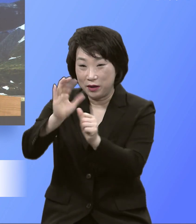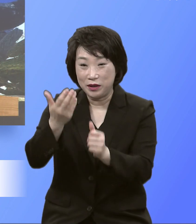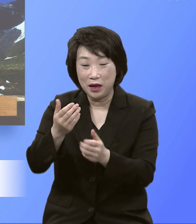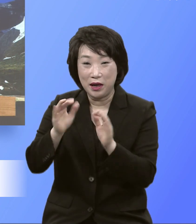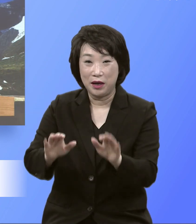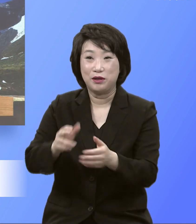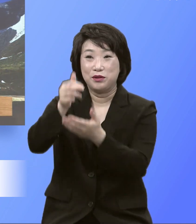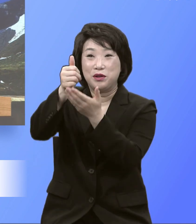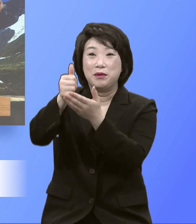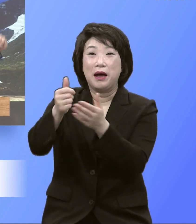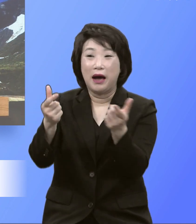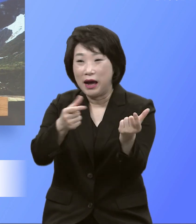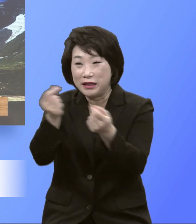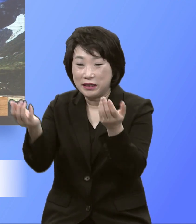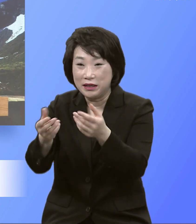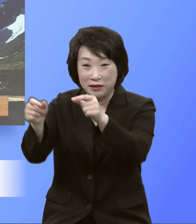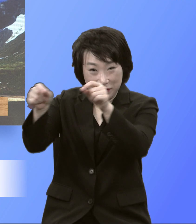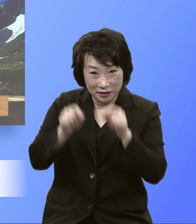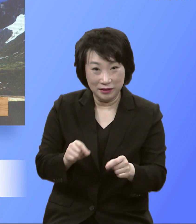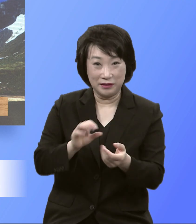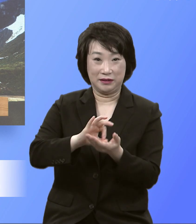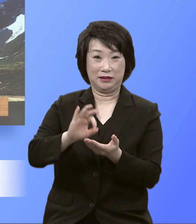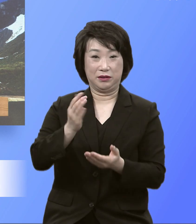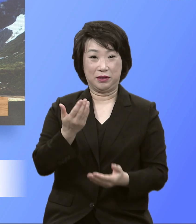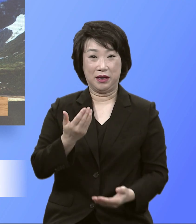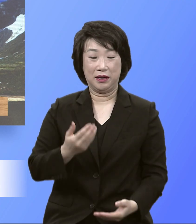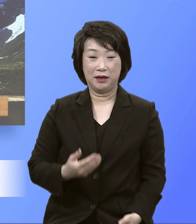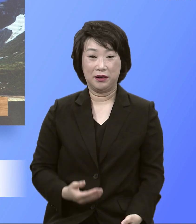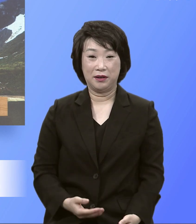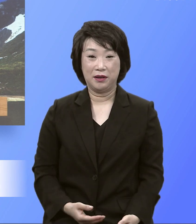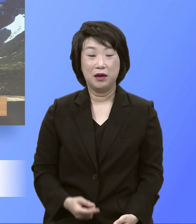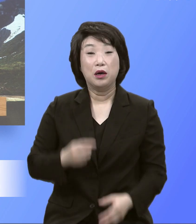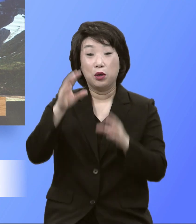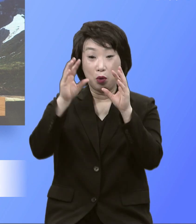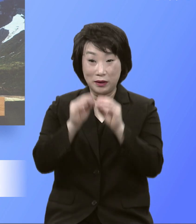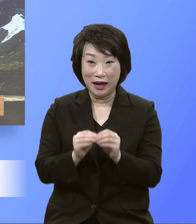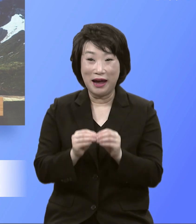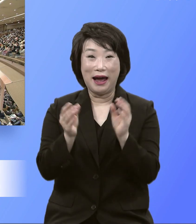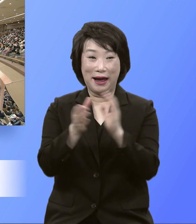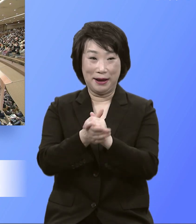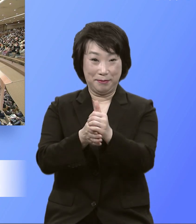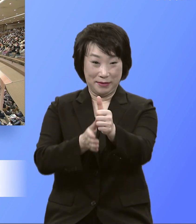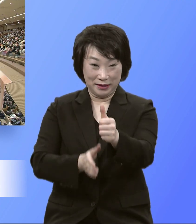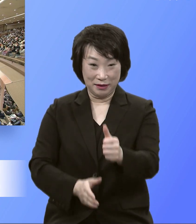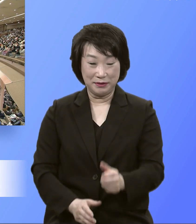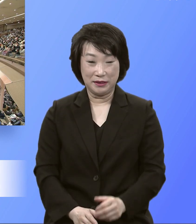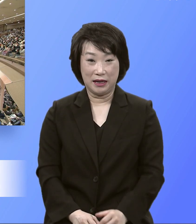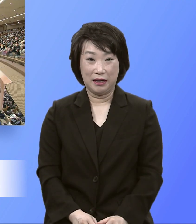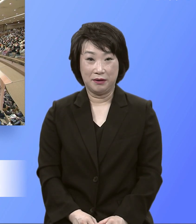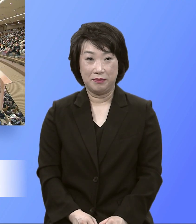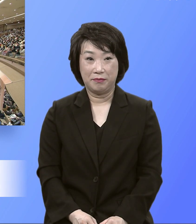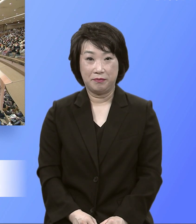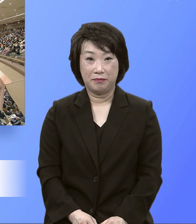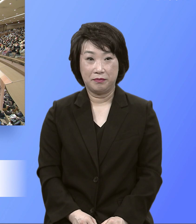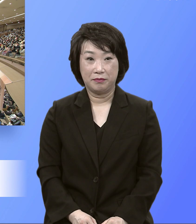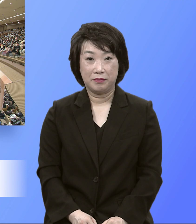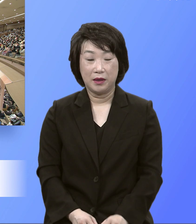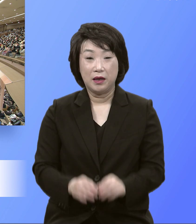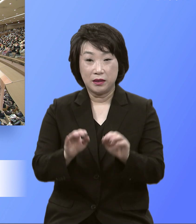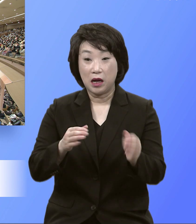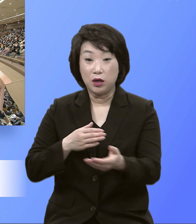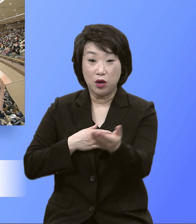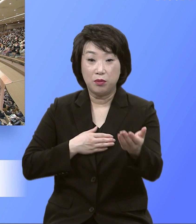주님이 주님과 같은 사역으로 쓰신다 이 말이에요. 동의하시면 아멘 합시다. 자,